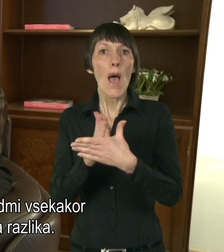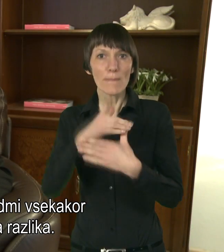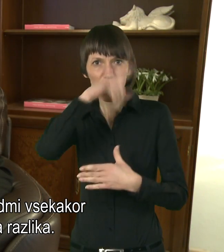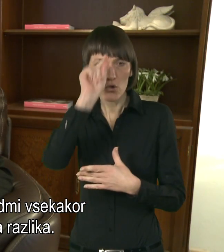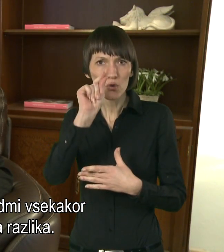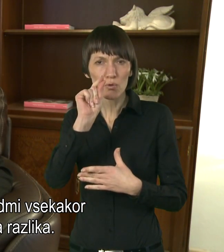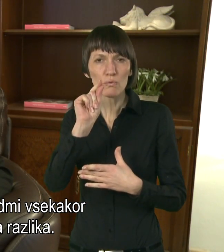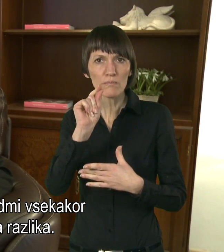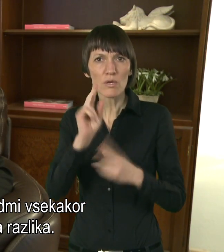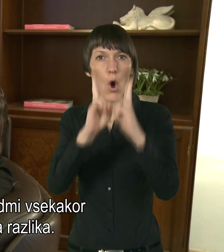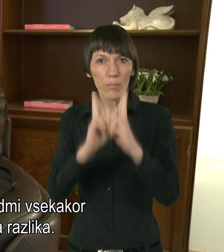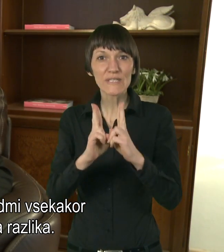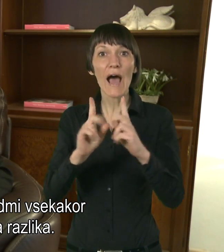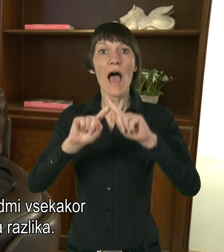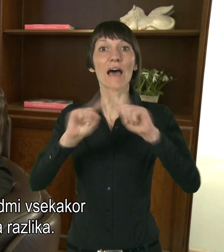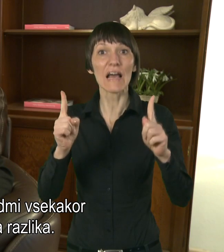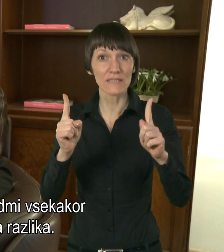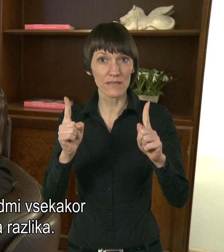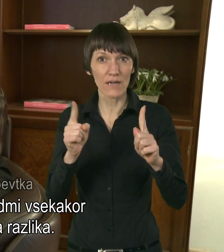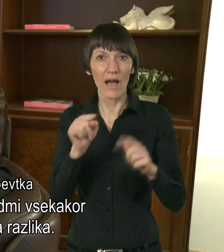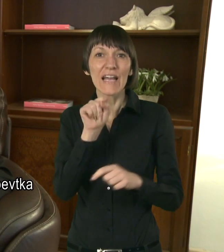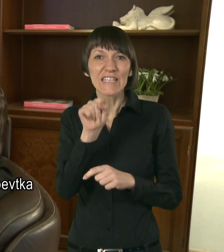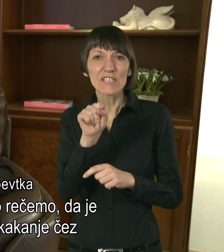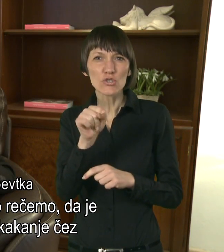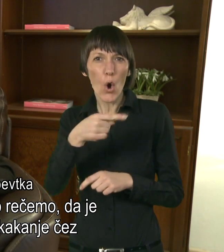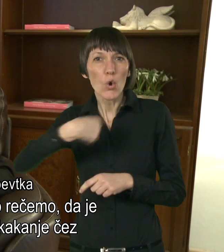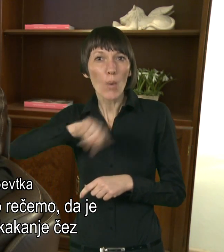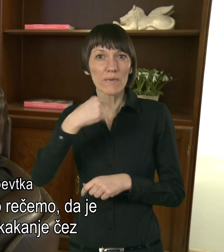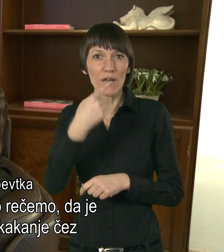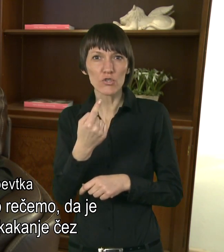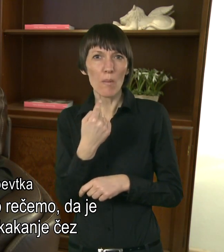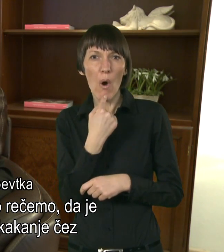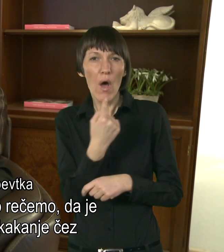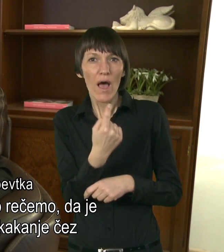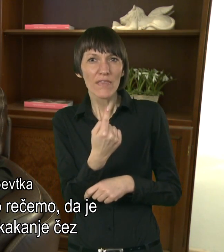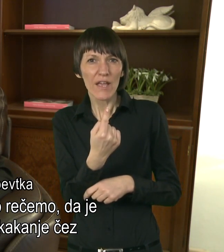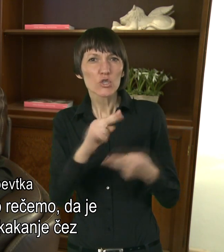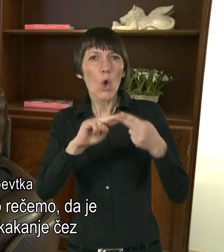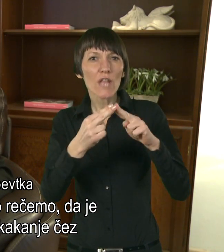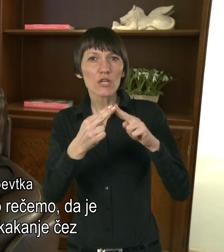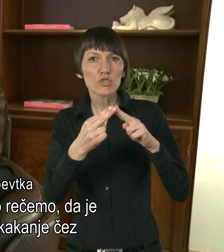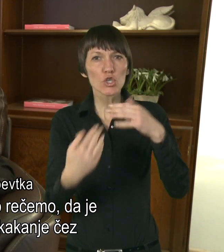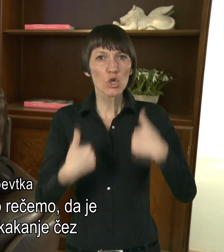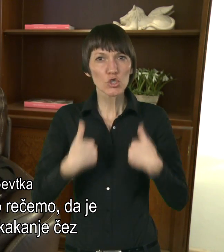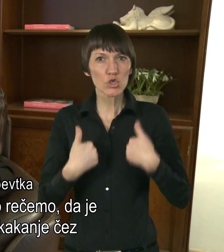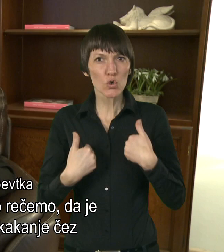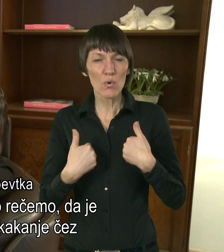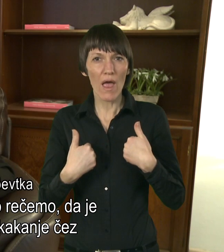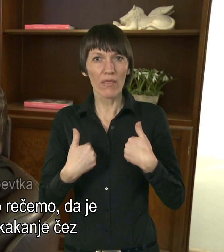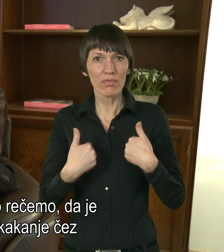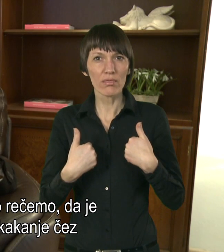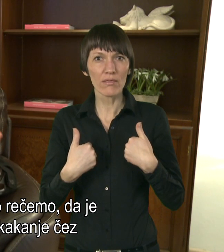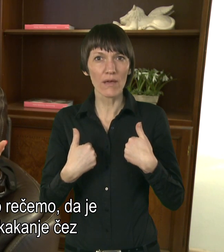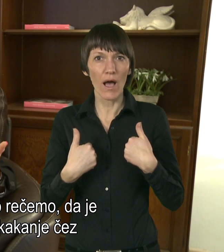Ja, med ljudmi vsekakor obstaja razlika. To je tisto, se pravi, ko rečemo, da je nekomu način življenja v